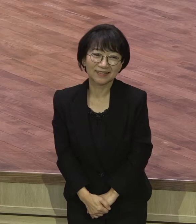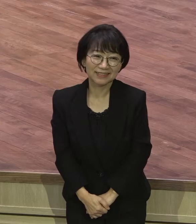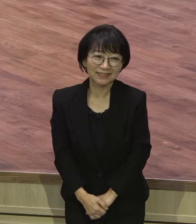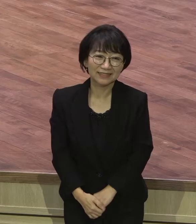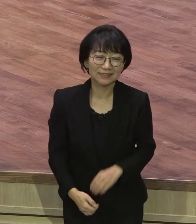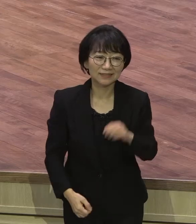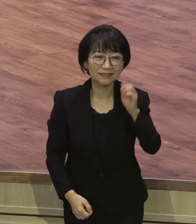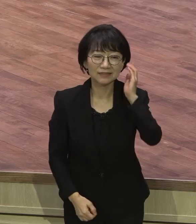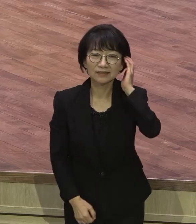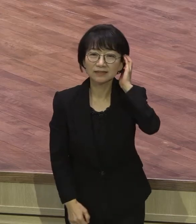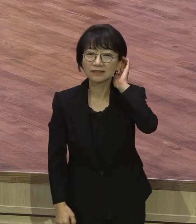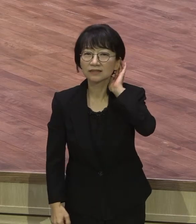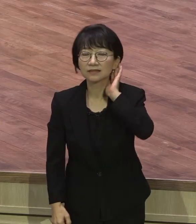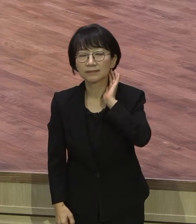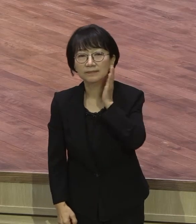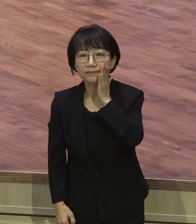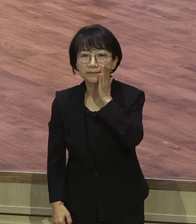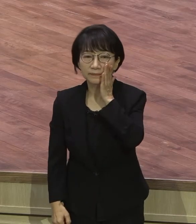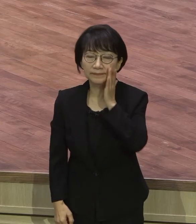거의 집으면 그렇죠.